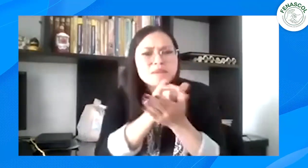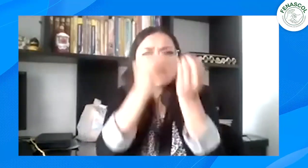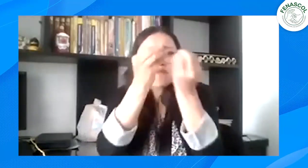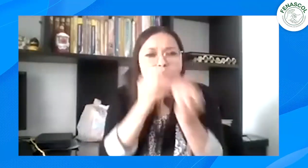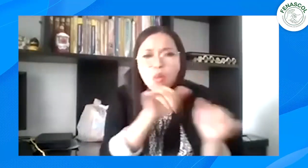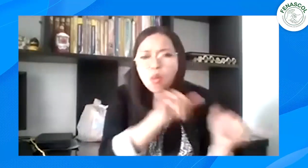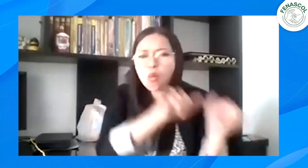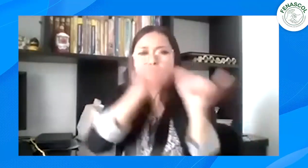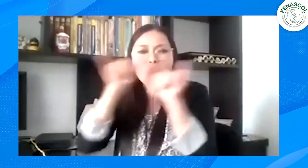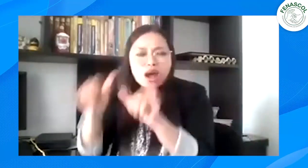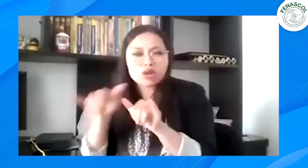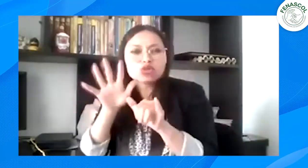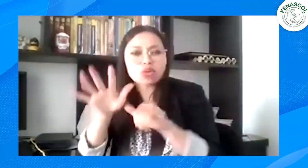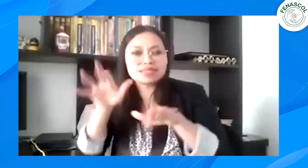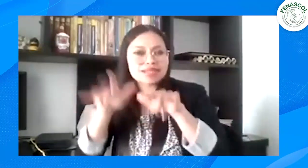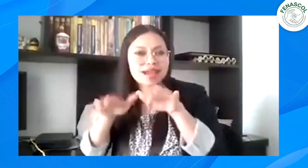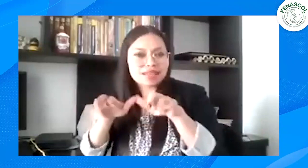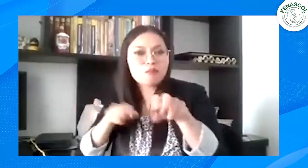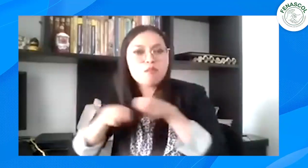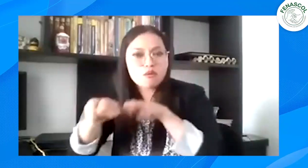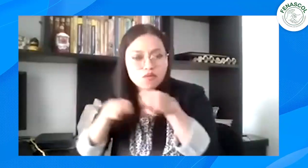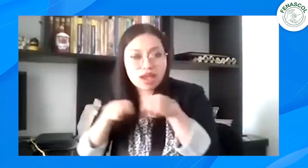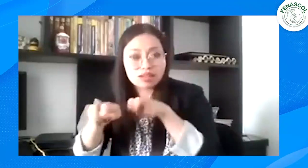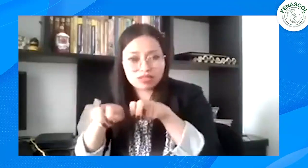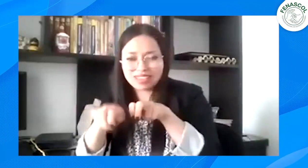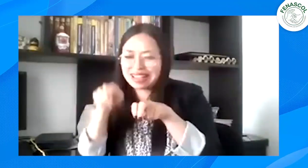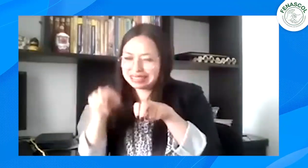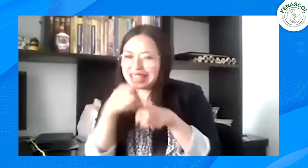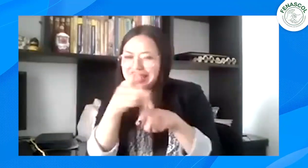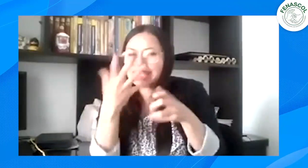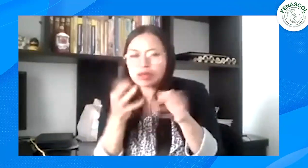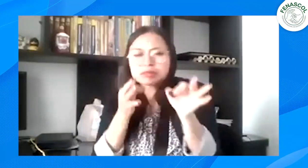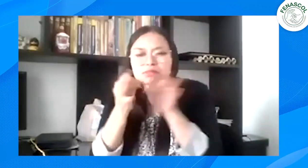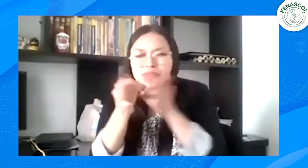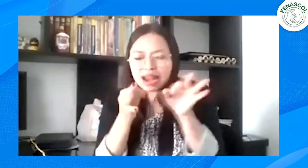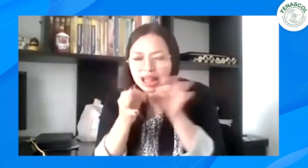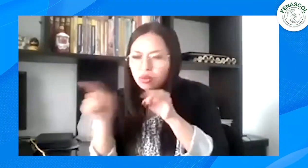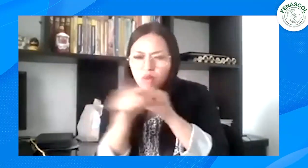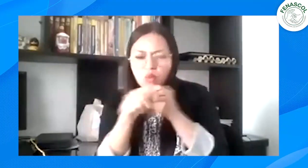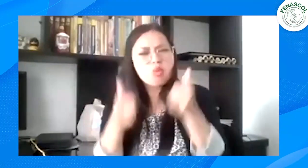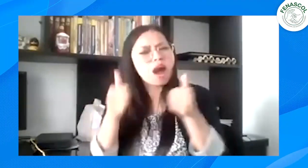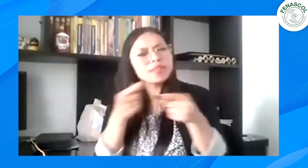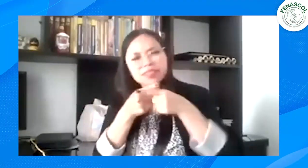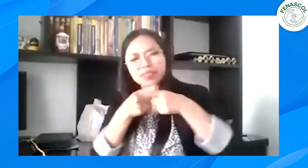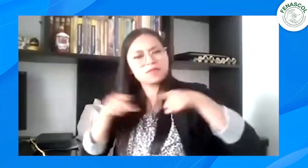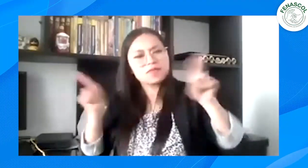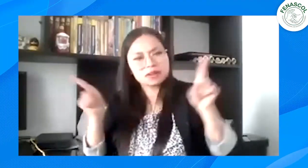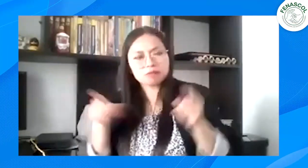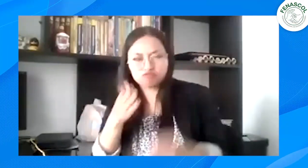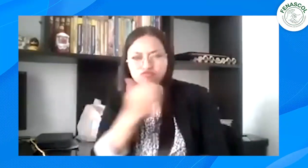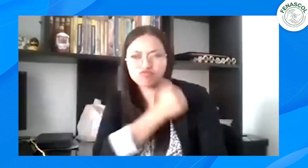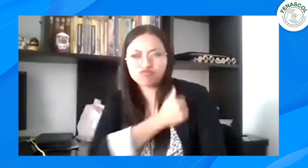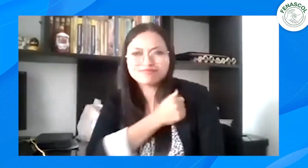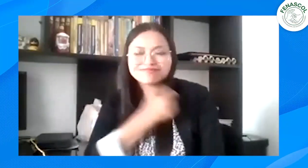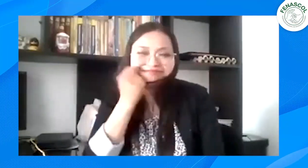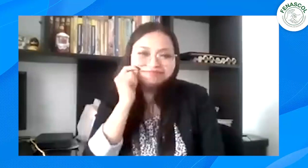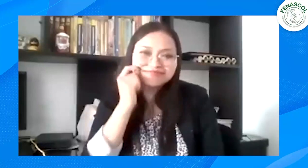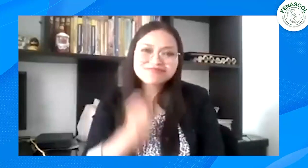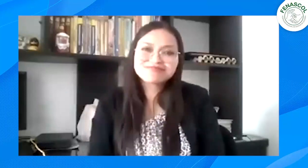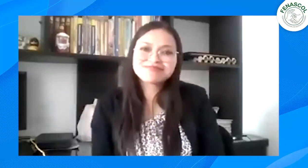transporte consideran que dentro del ministerio funcionan las secretarías de movilidad es lo mismo o son dos entidades